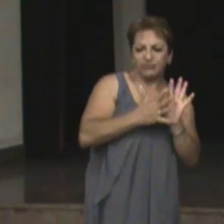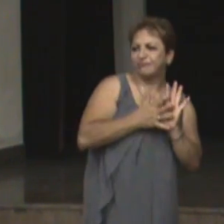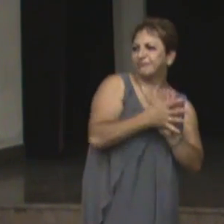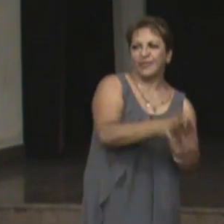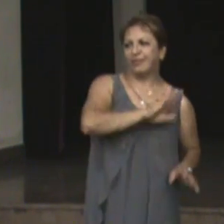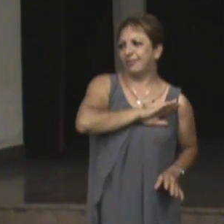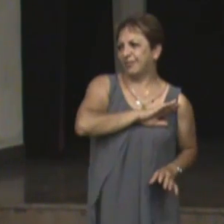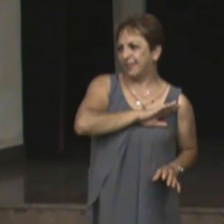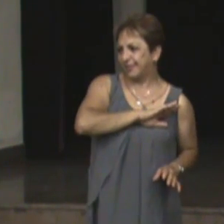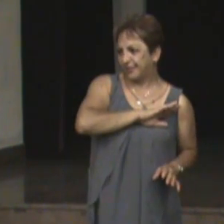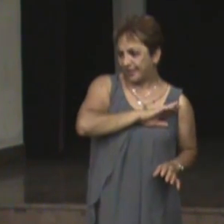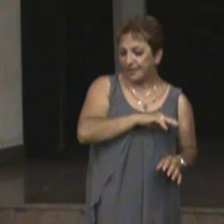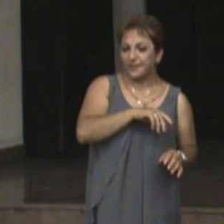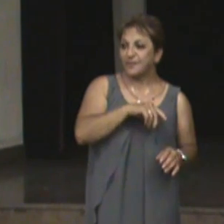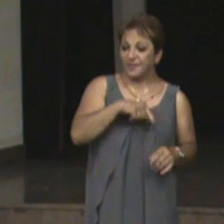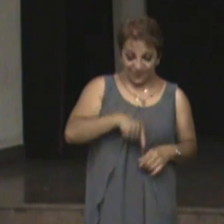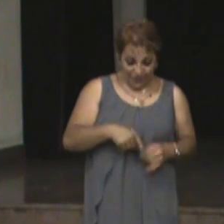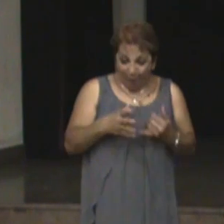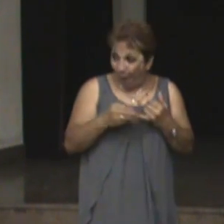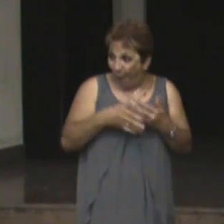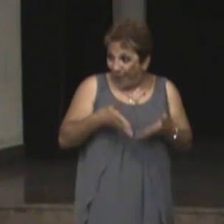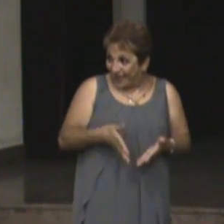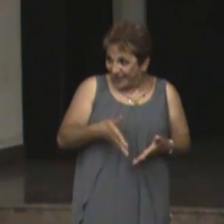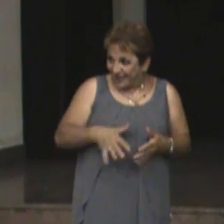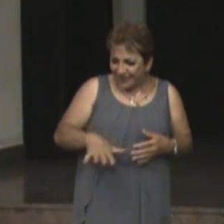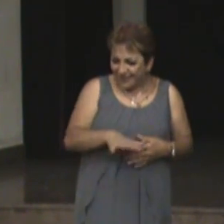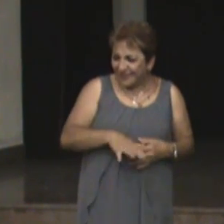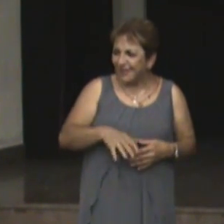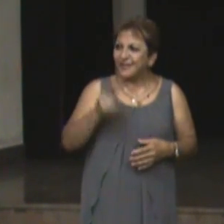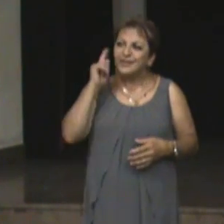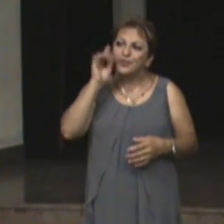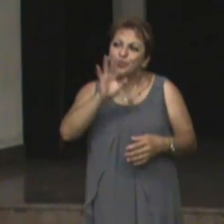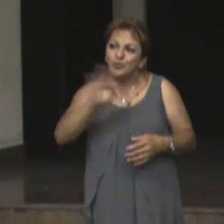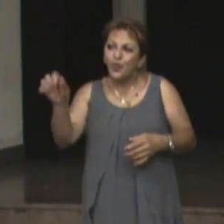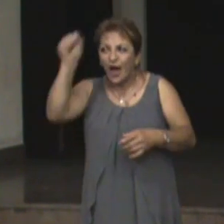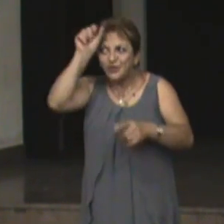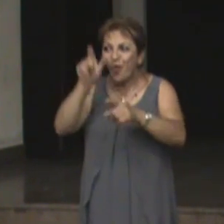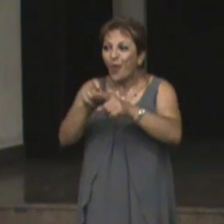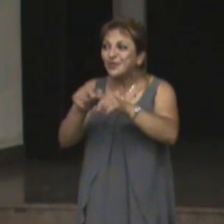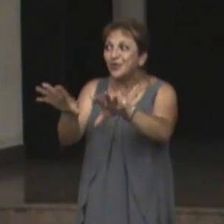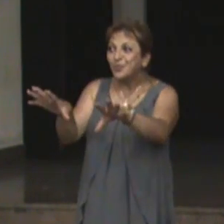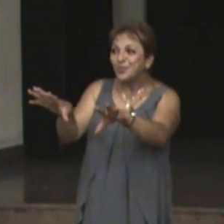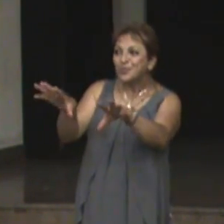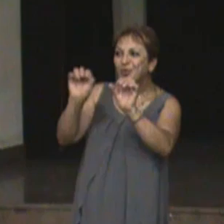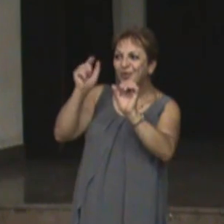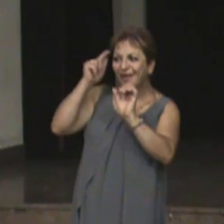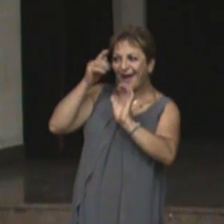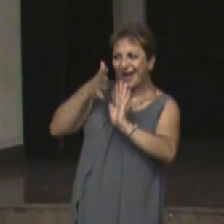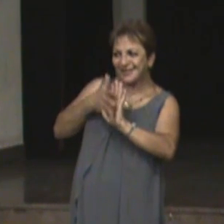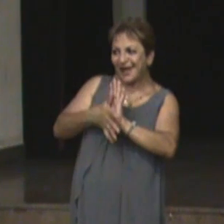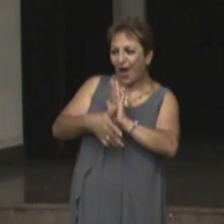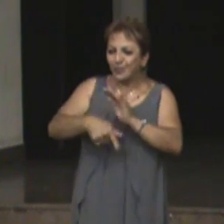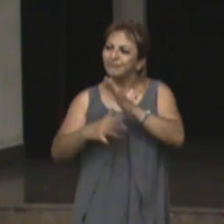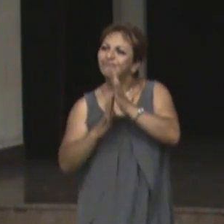մեջ։ Իսկ լավ հողը նման է այն մարդուն, որ լսում է Աստծո խոսքը և հասկանում և